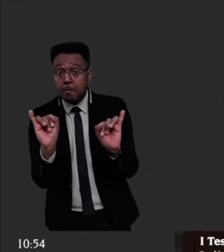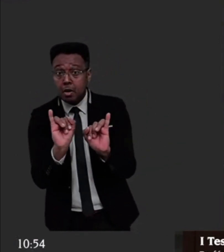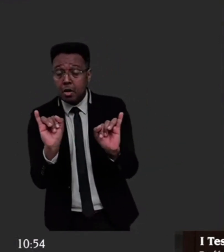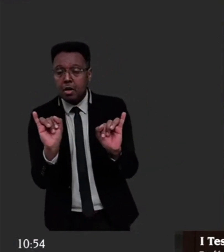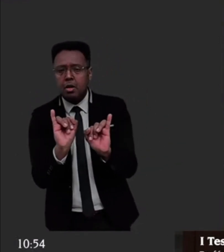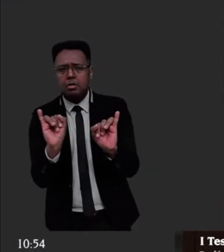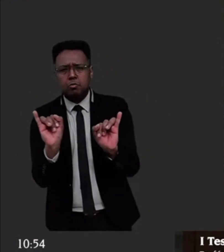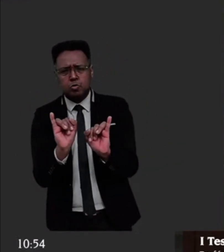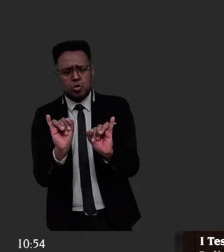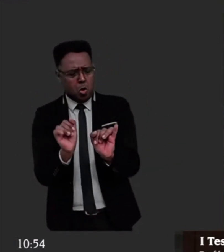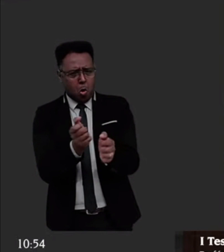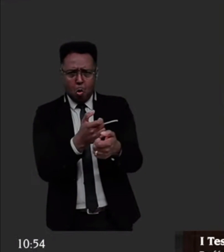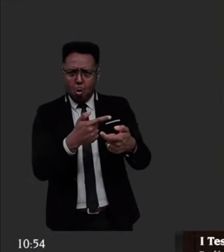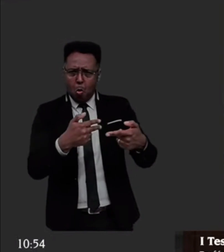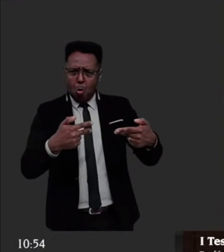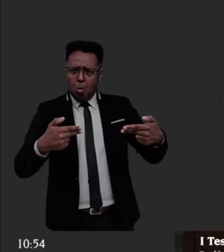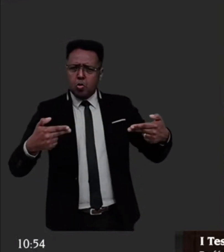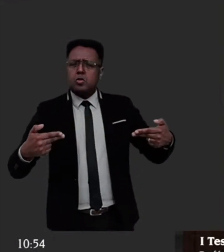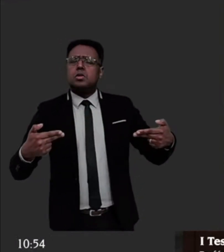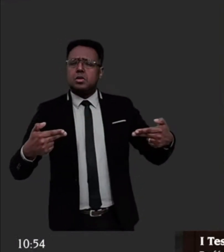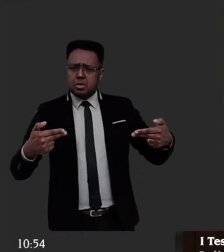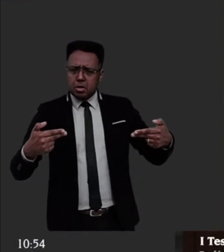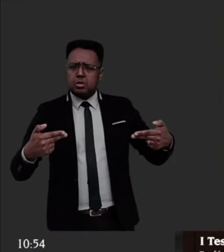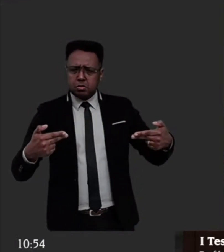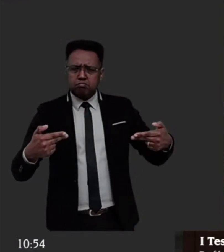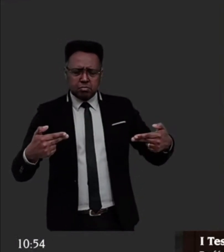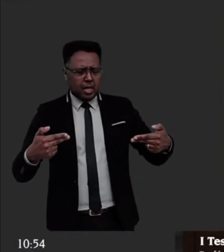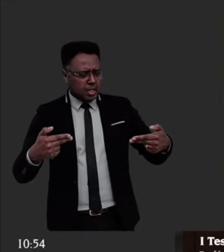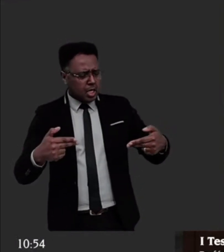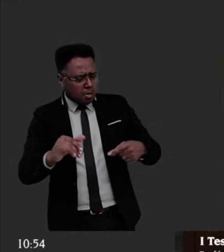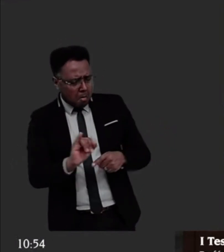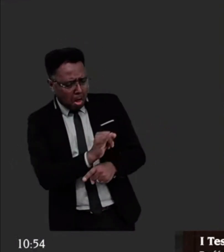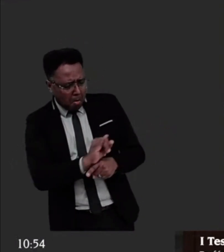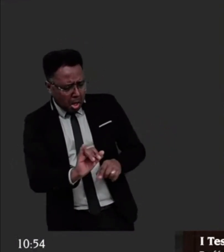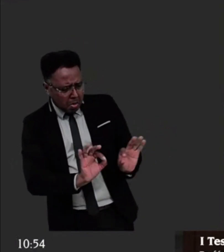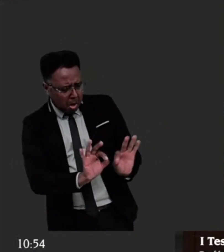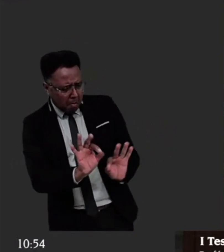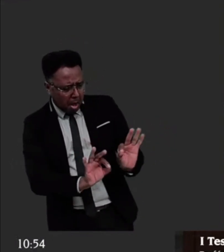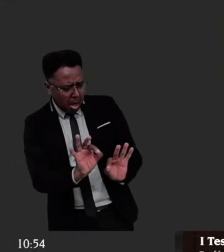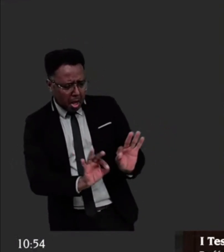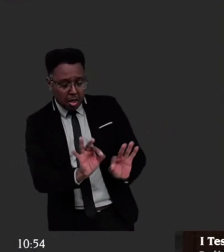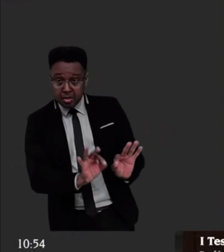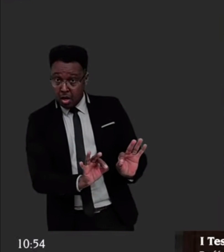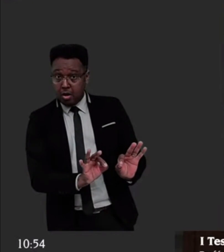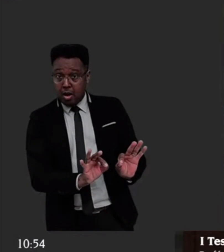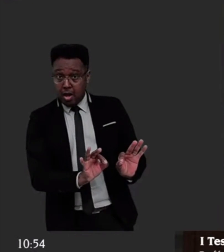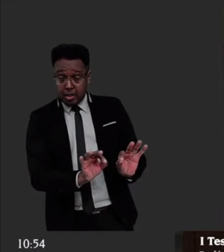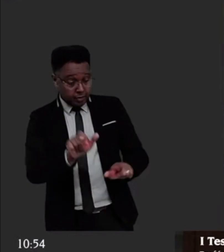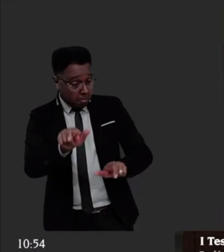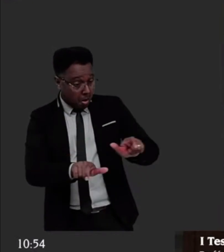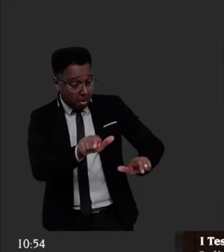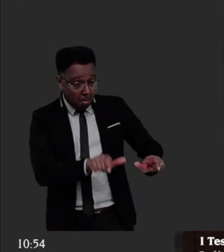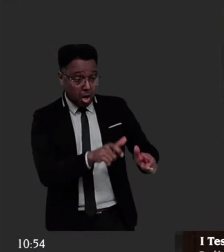são coisas preparadas, irmãos, que aglutinam com pensamentos humanos, que agregam ali